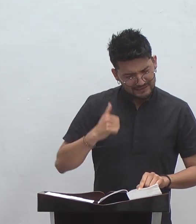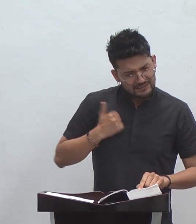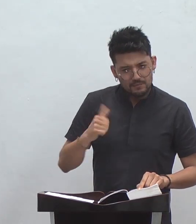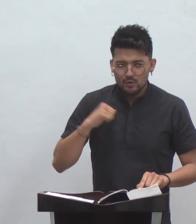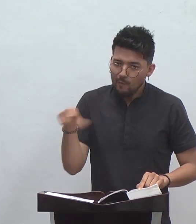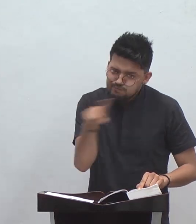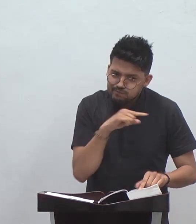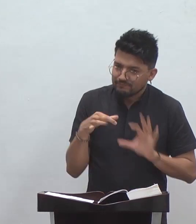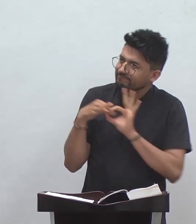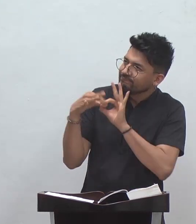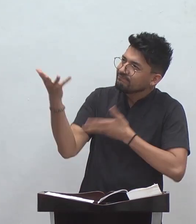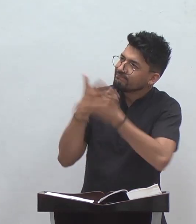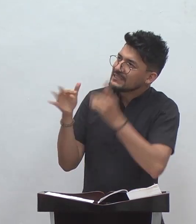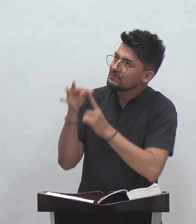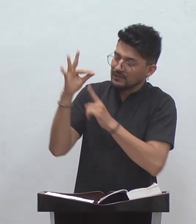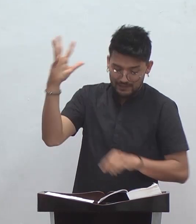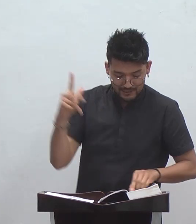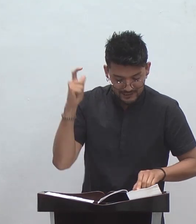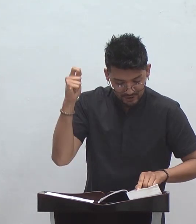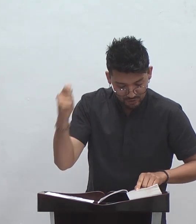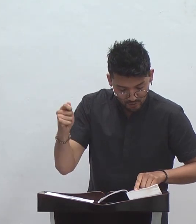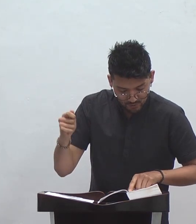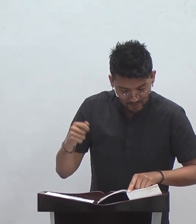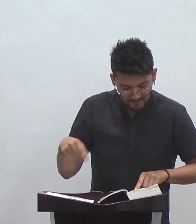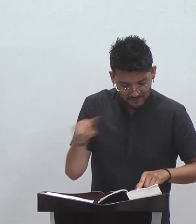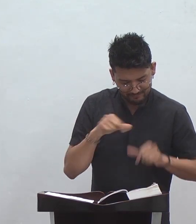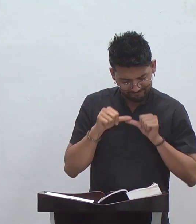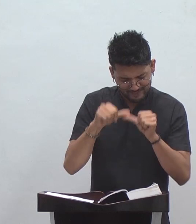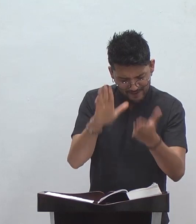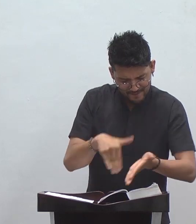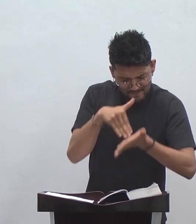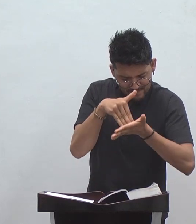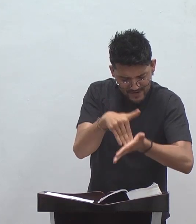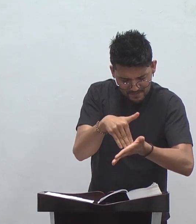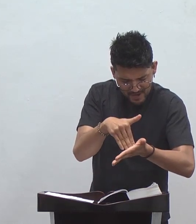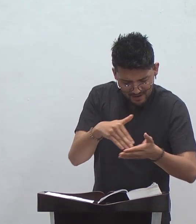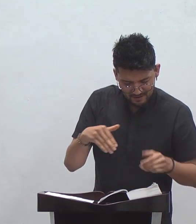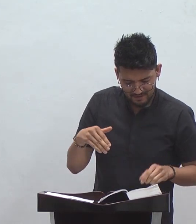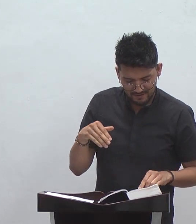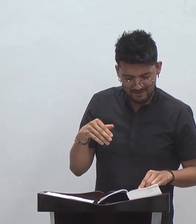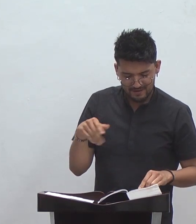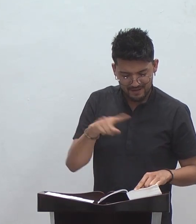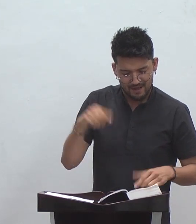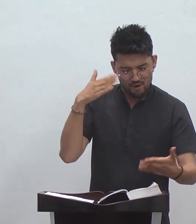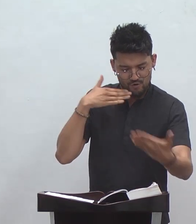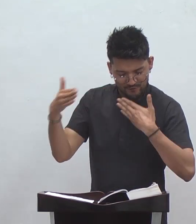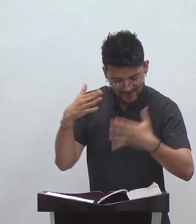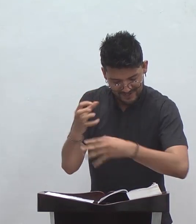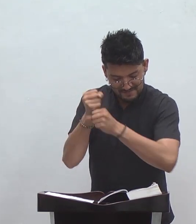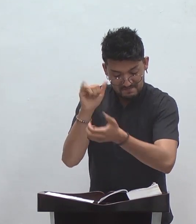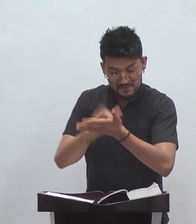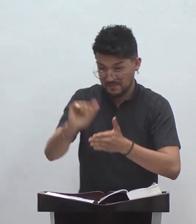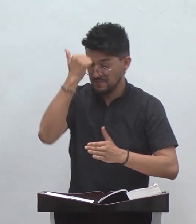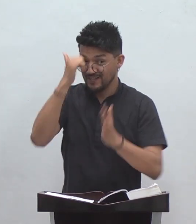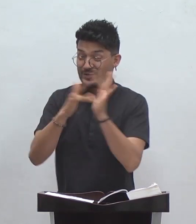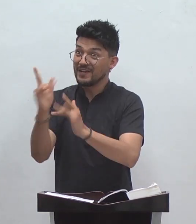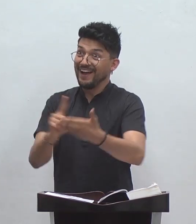partícipes de Cristo, con tal que retengamos firme hasta el fin nuestra confianza del